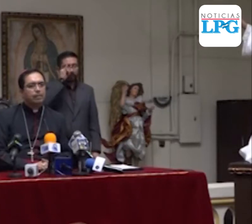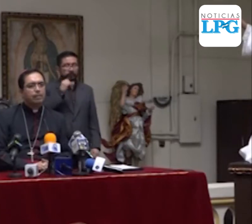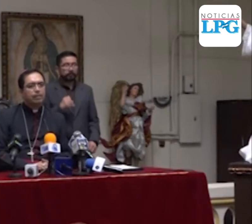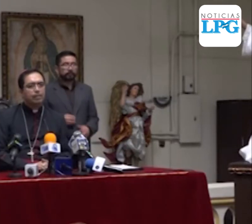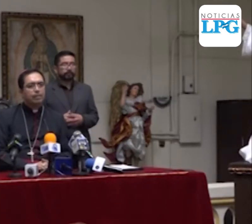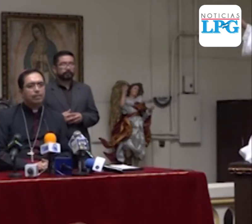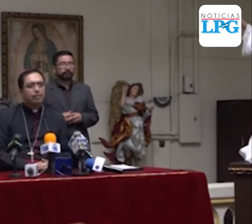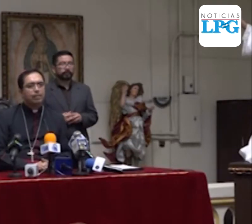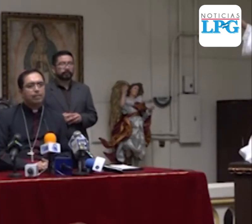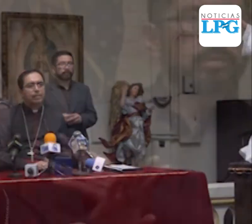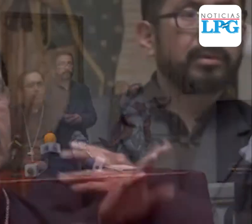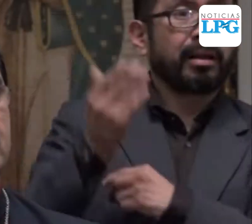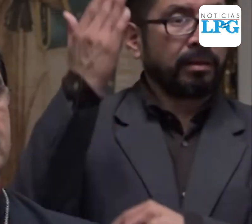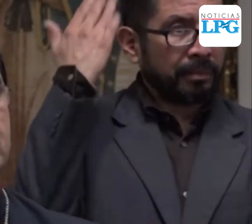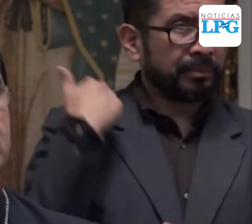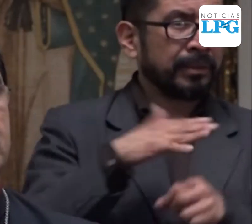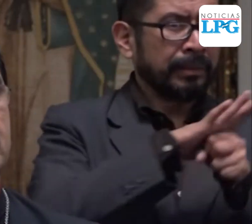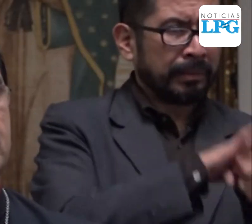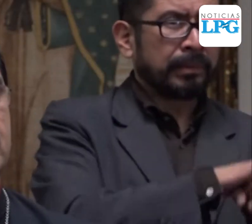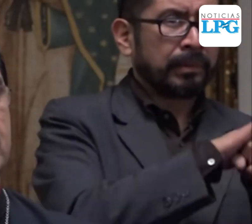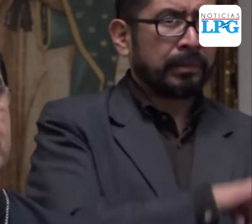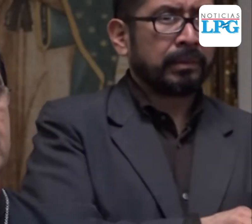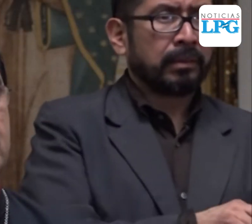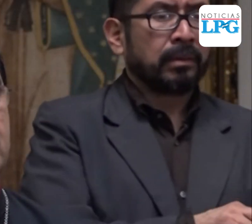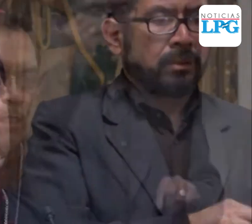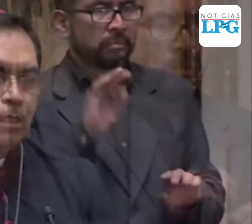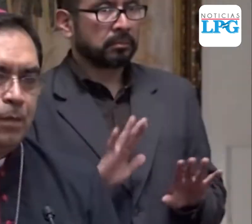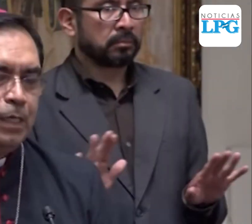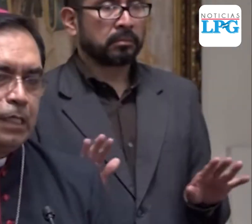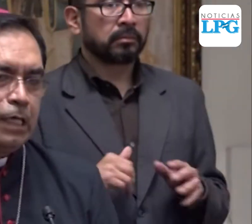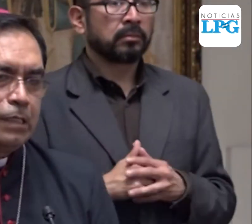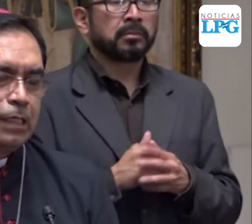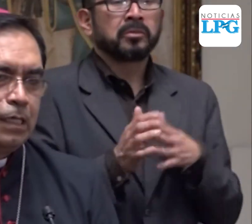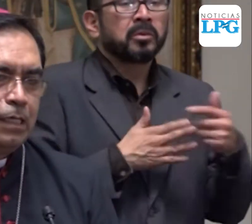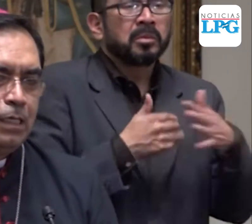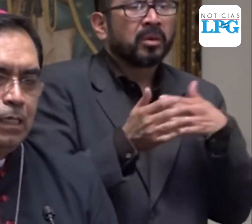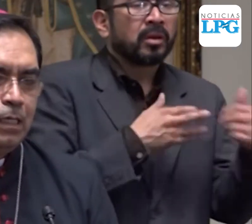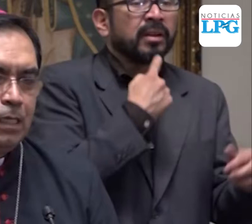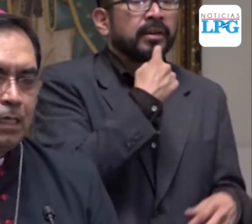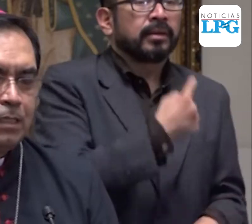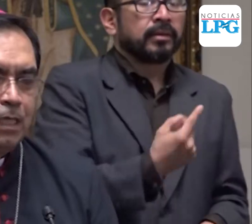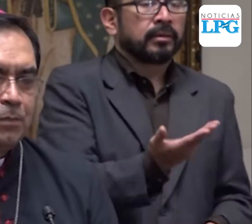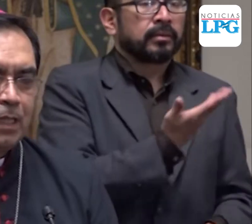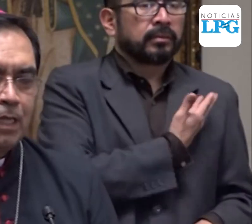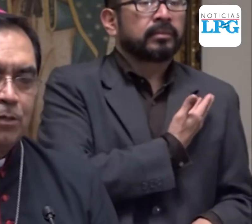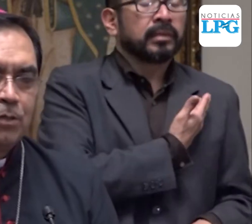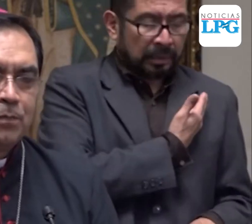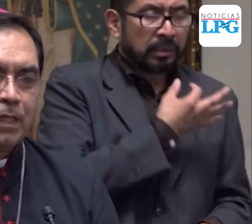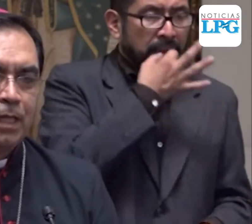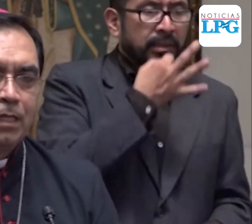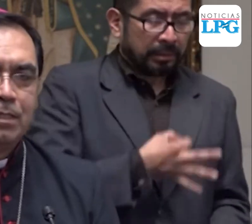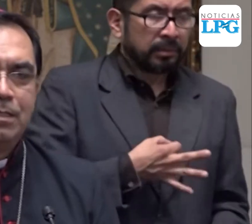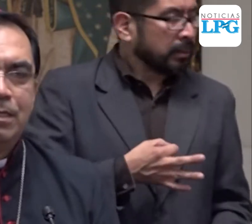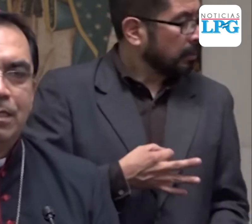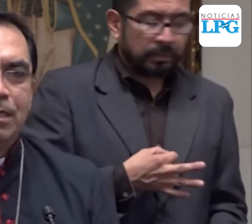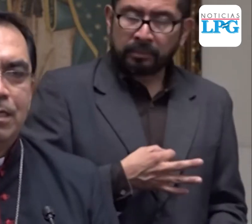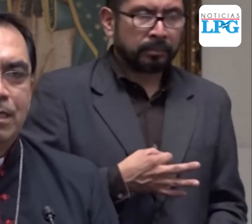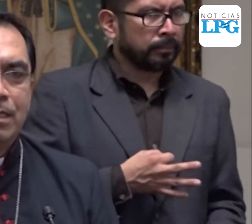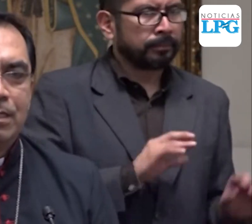investigar y conocer la verdad de lo que realmente ocurrió. Independientemente que si es verdad o no es verdad,